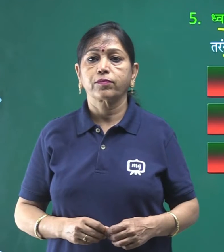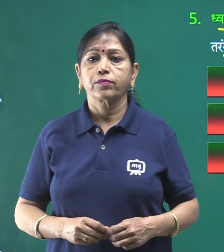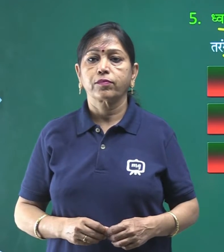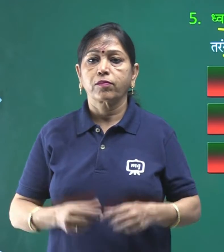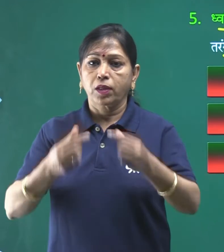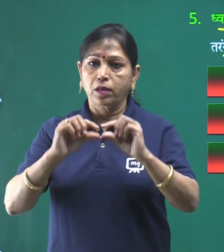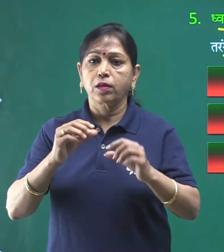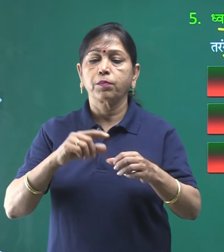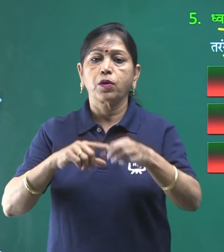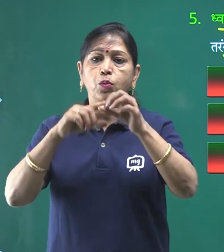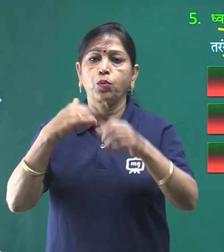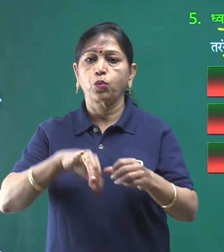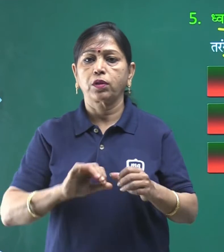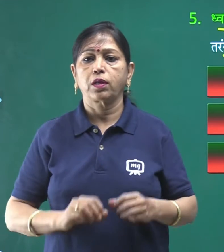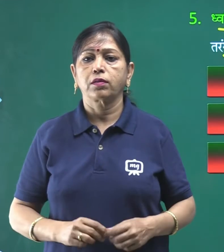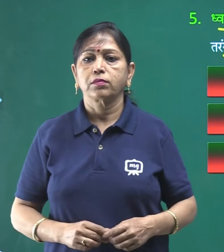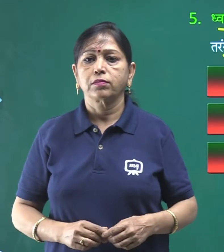निम्न गुण होते हैं।